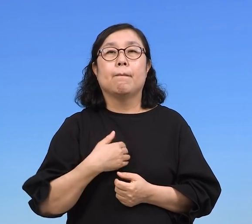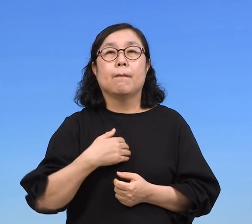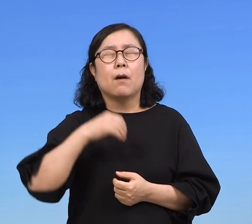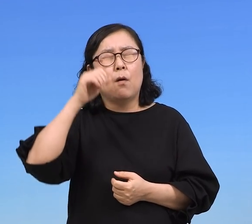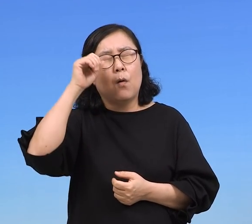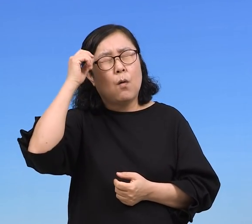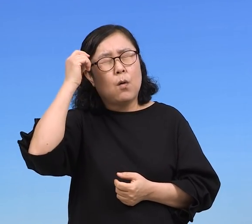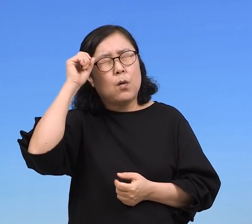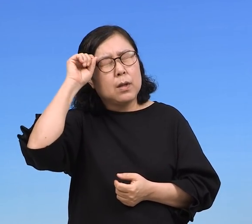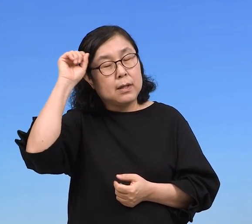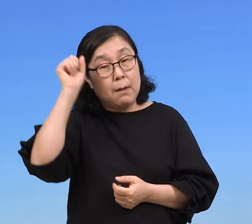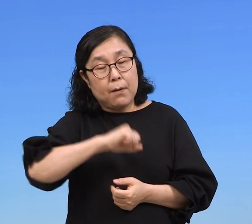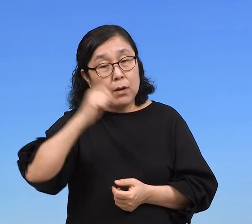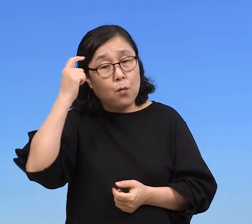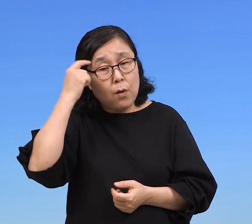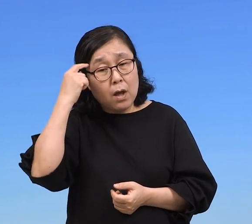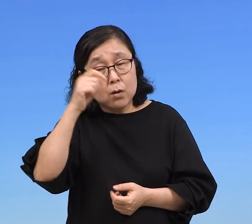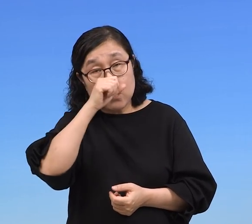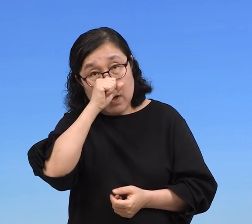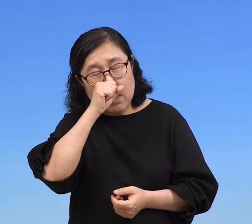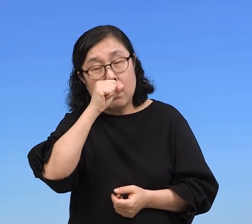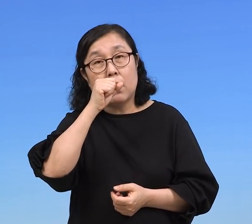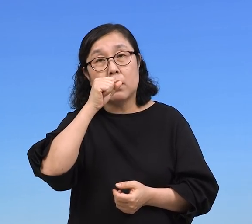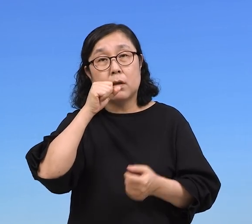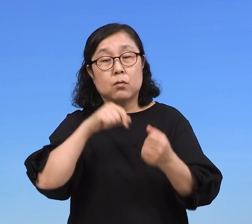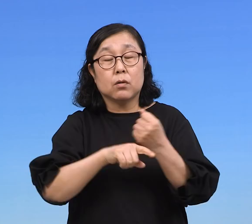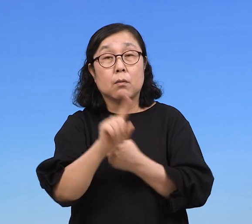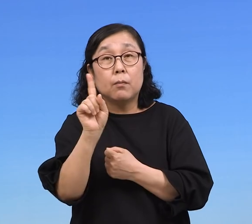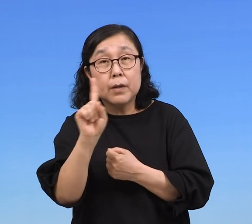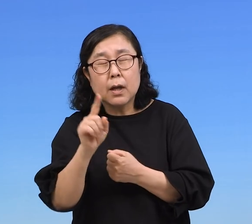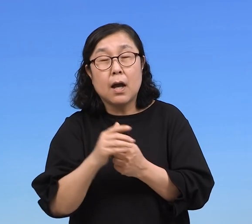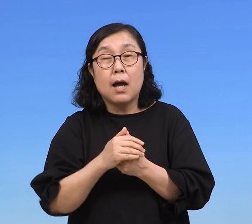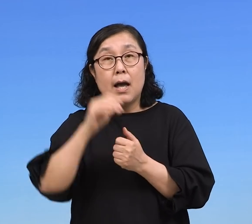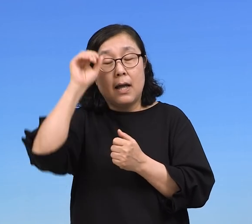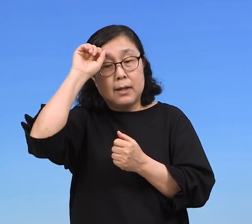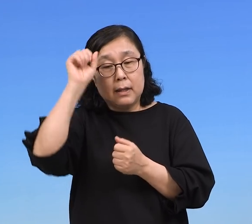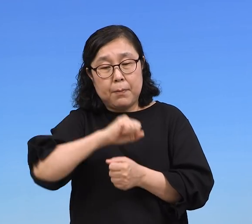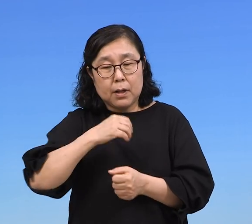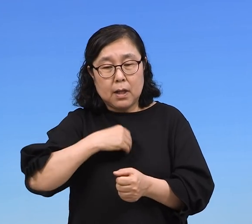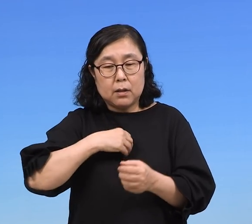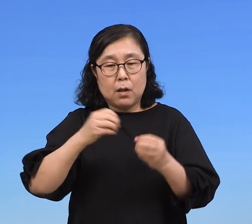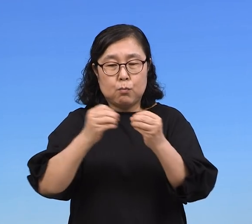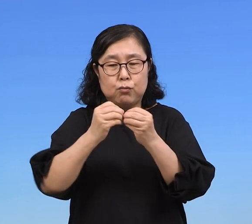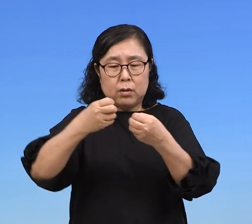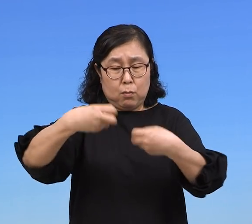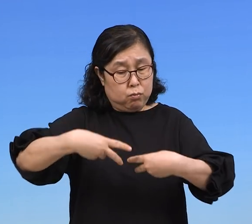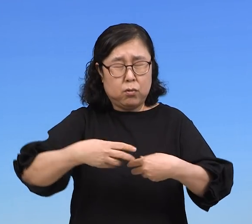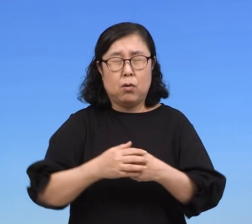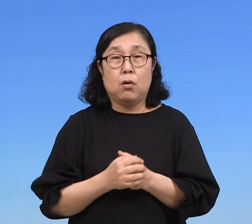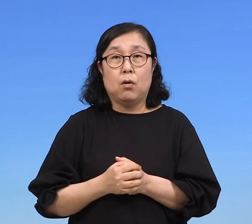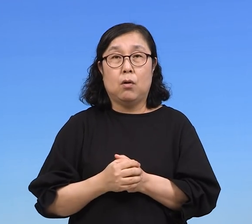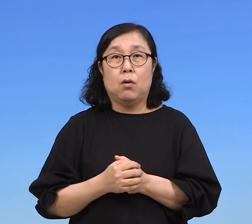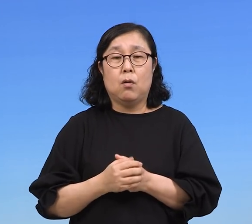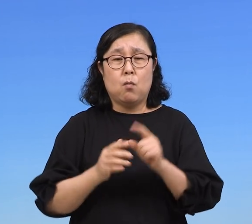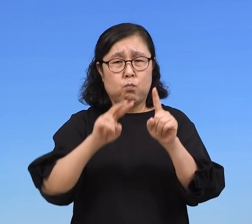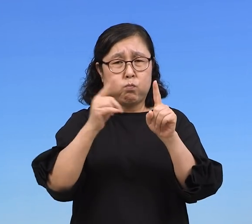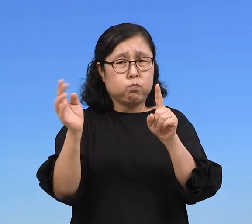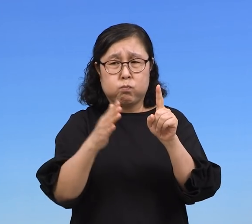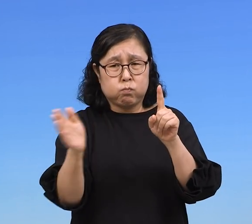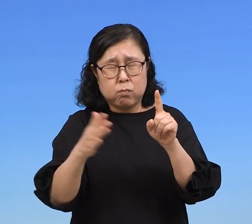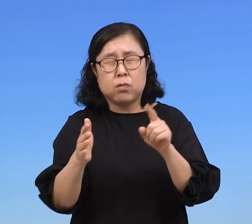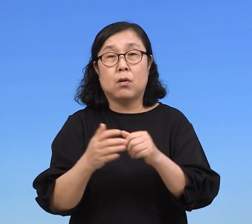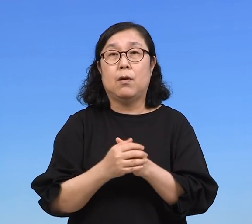제가 왜 새벽이 너무너무 좋은가 하면은요, 새벽에는 저한테 뭐 문자 보내고 별로 없습니다. 별로가 아니라